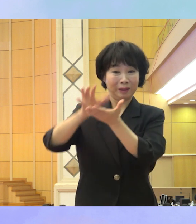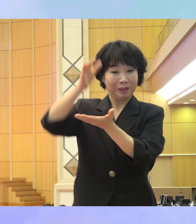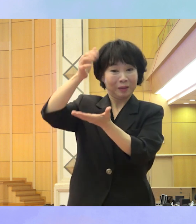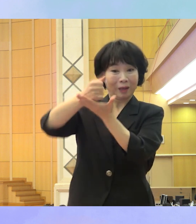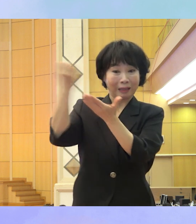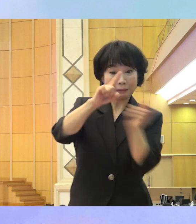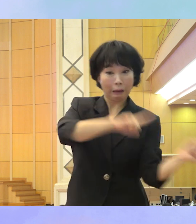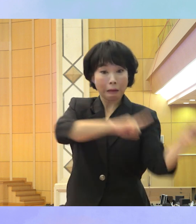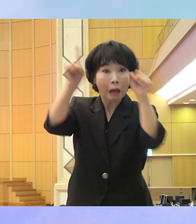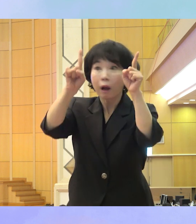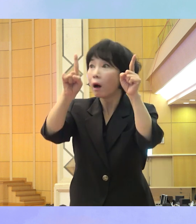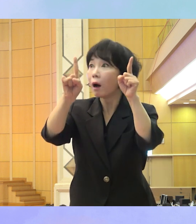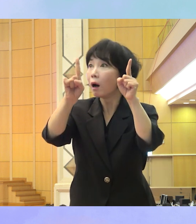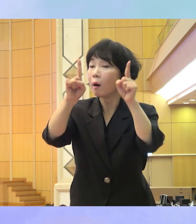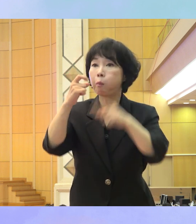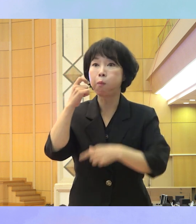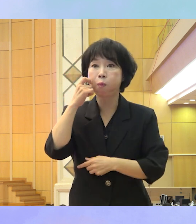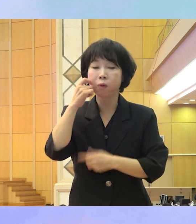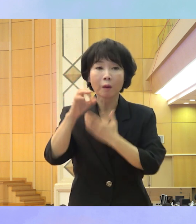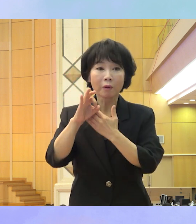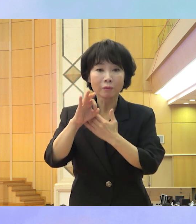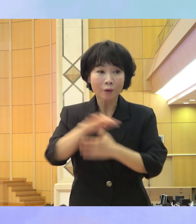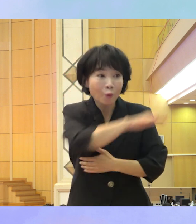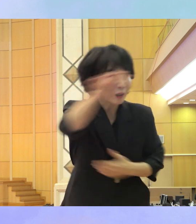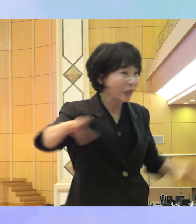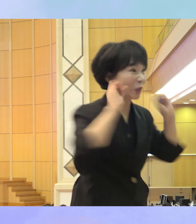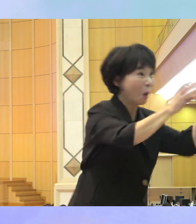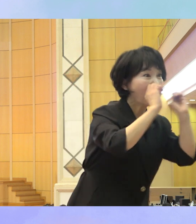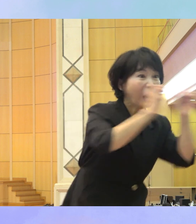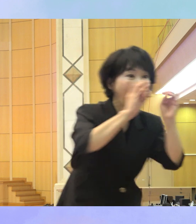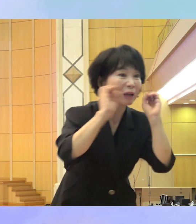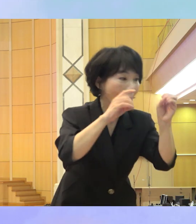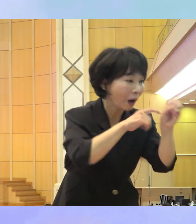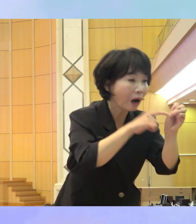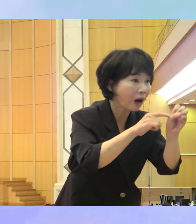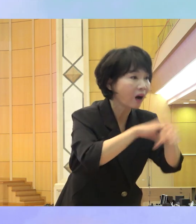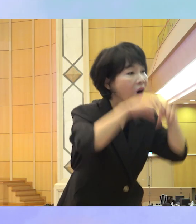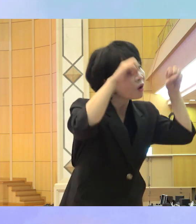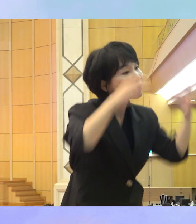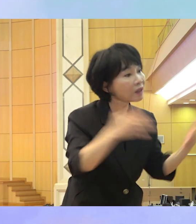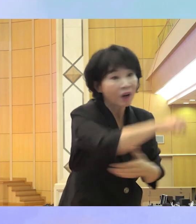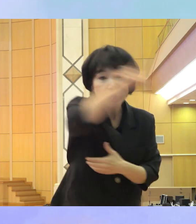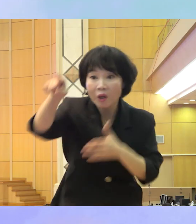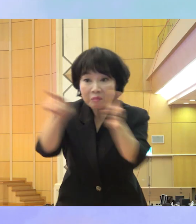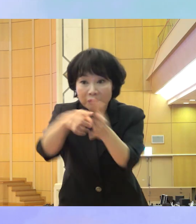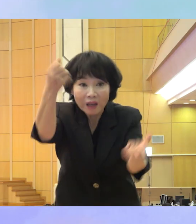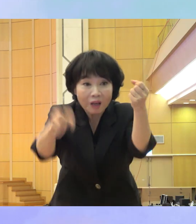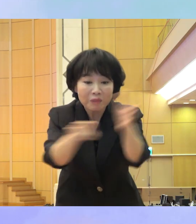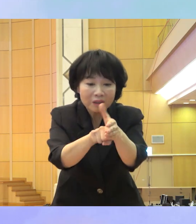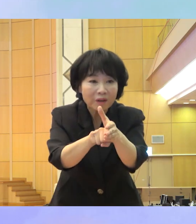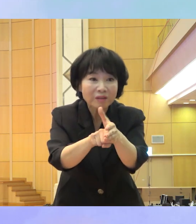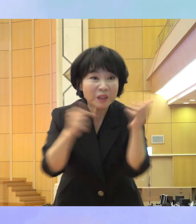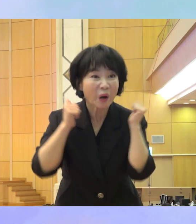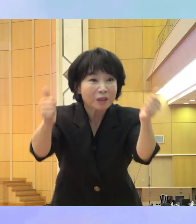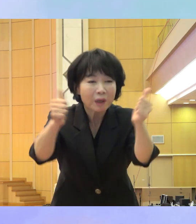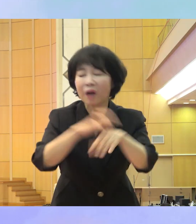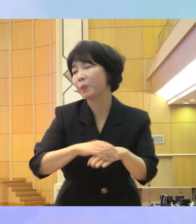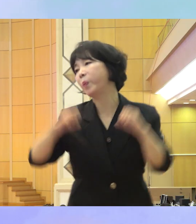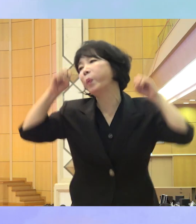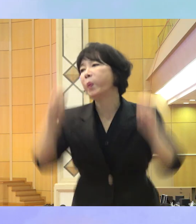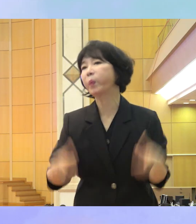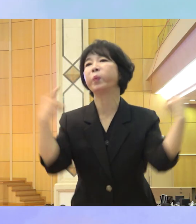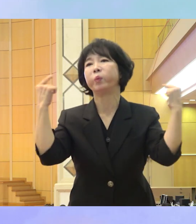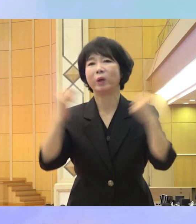다시 살지 못하였다면 우리가 전파하는 것도 헛것이고 또 너희 믿음도, 너희 믿는 것도 헛것이다 이